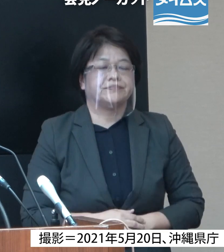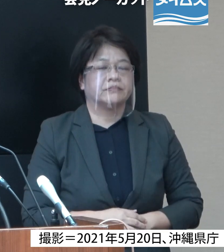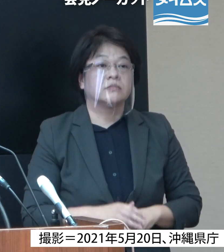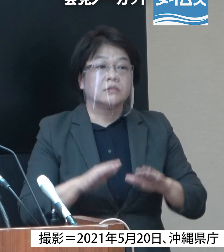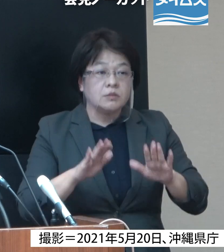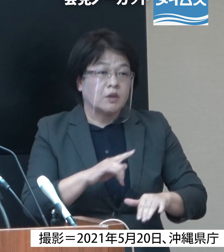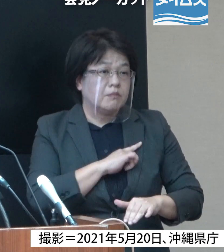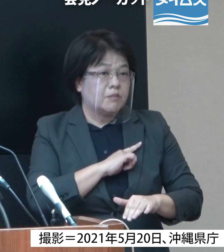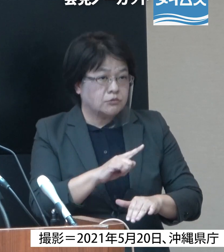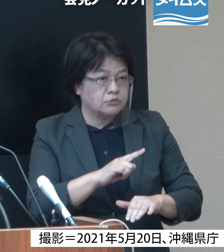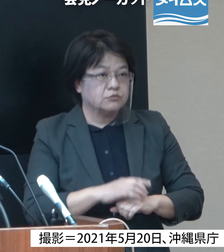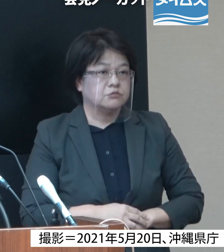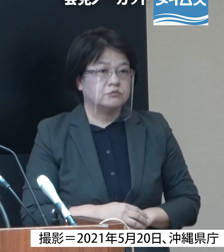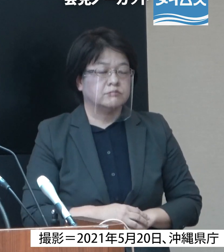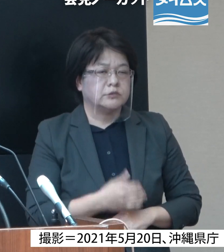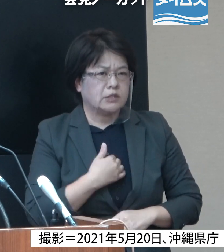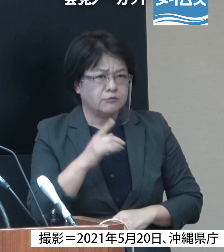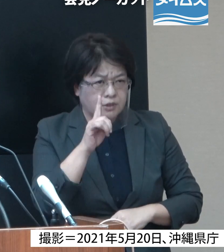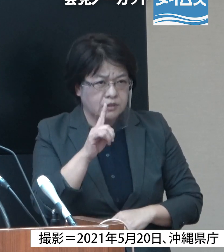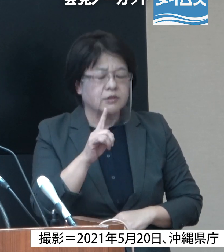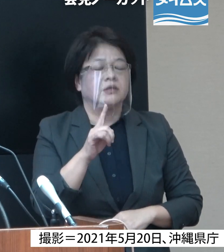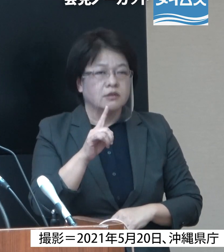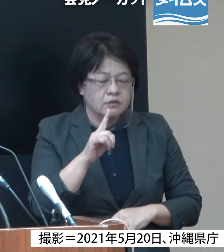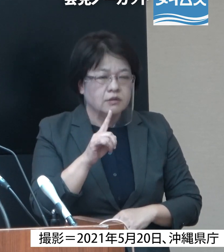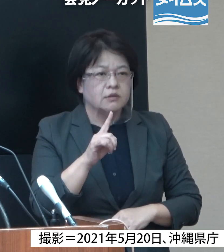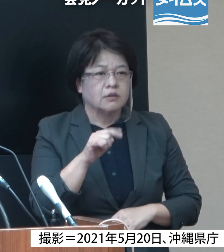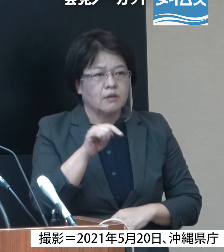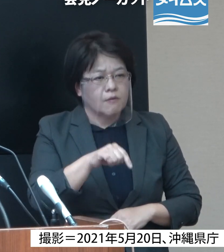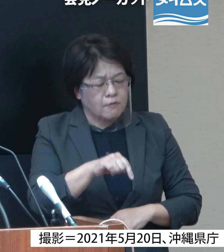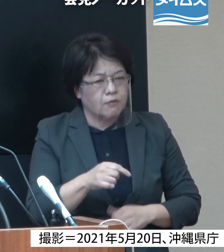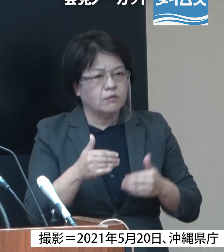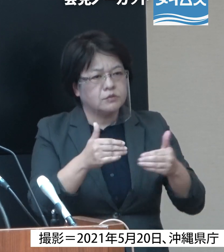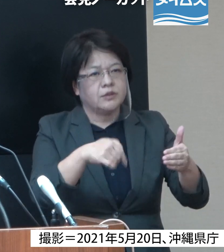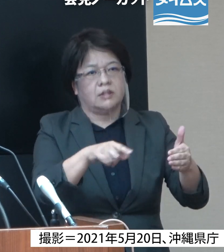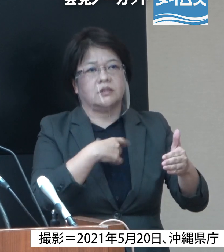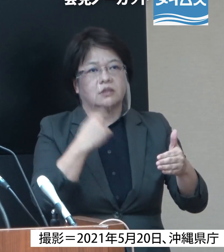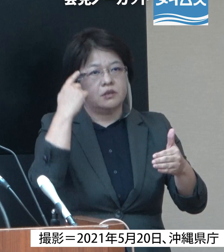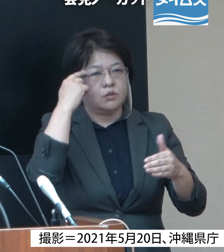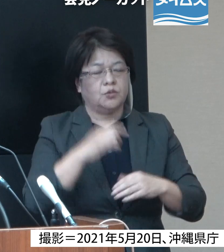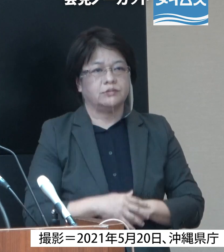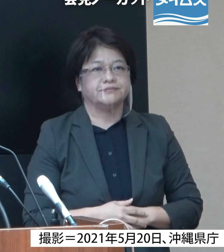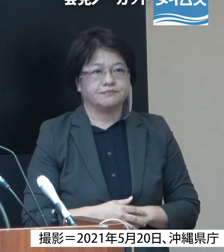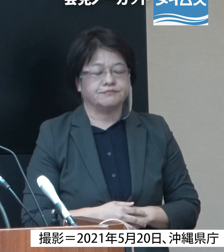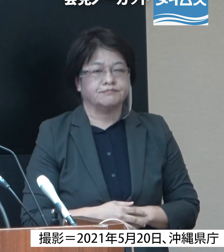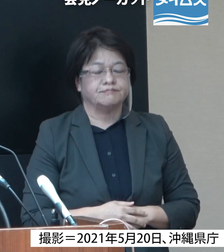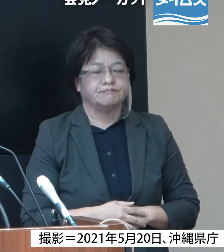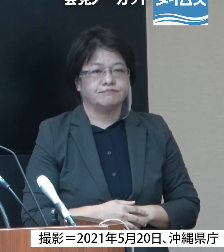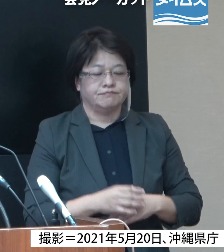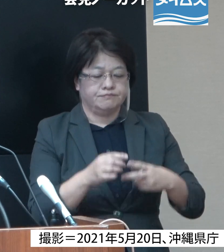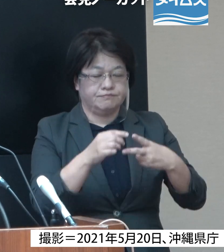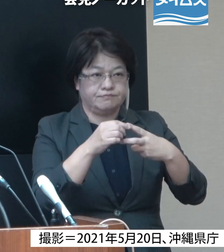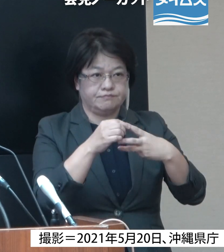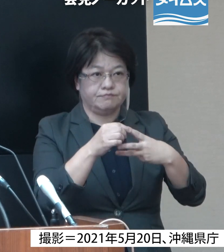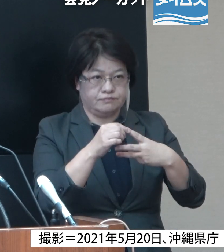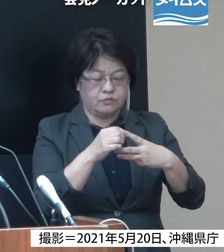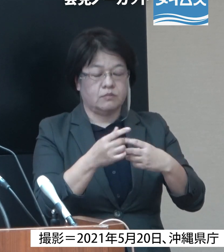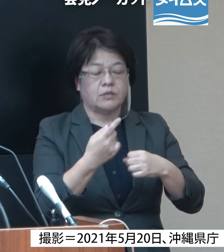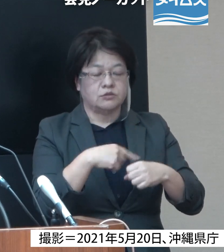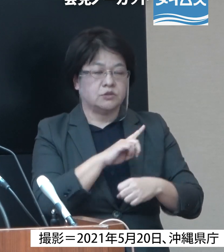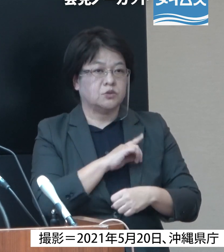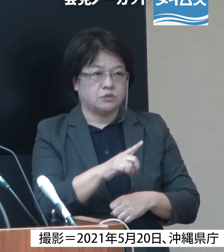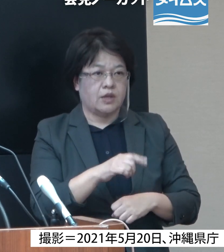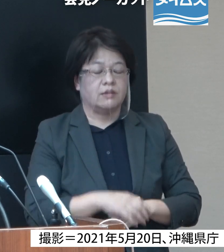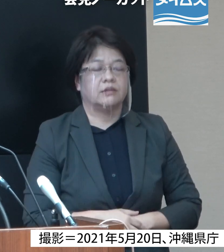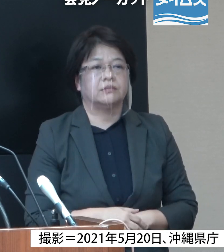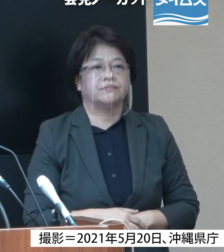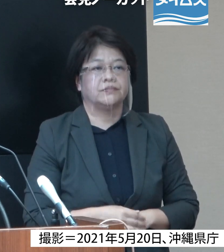今まずできることを強力に進めてまいります。まず一つ目に、